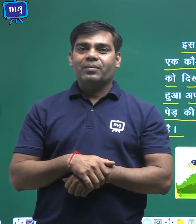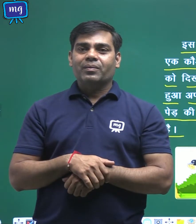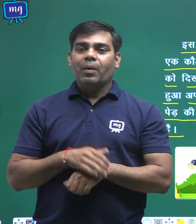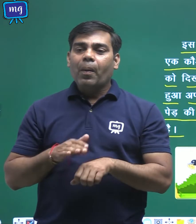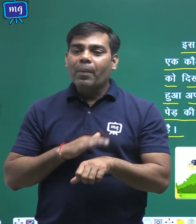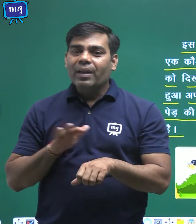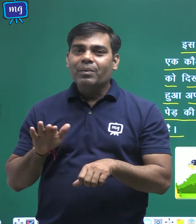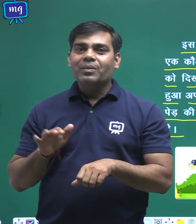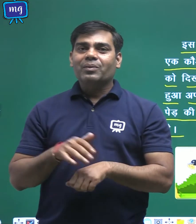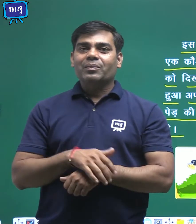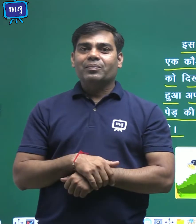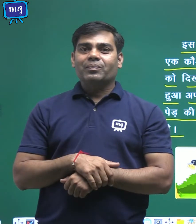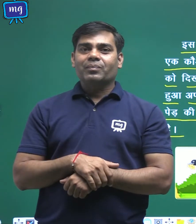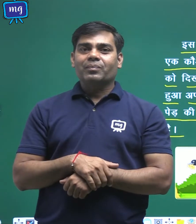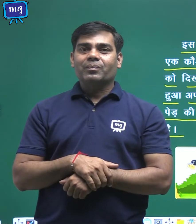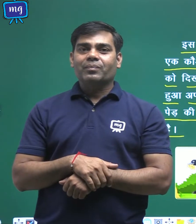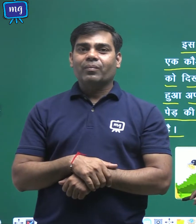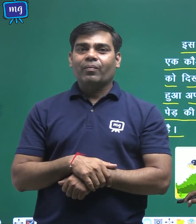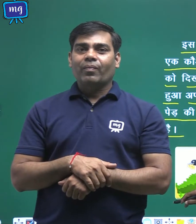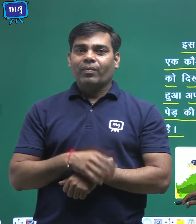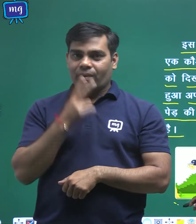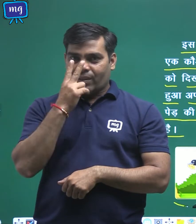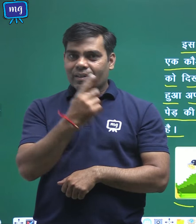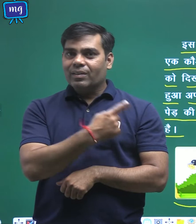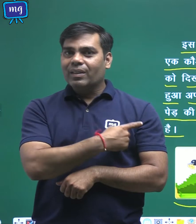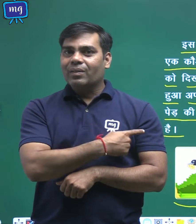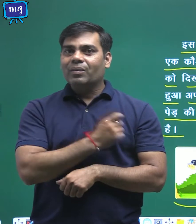प्यारे बच्चों, इस चित्र को देखो।